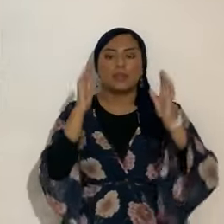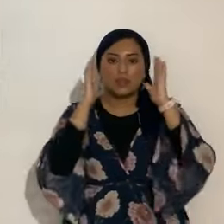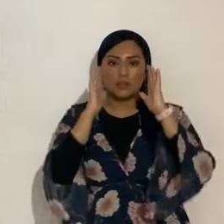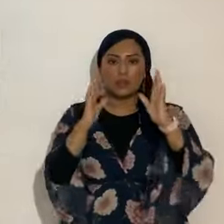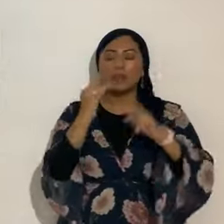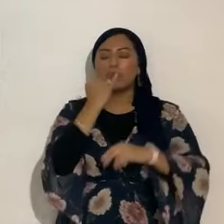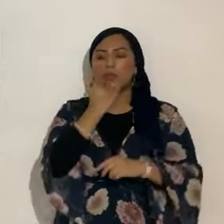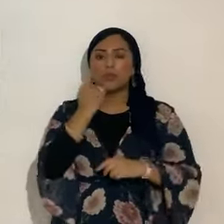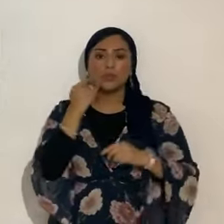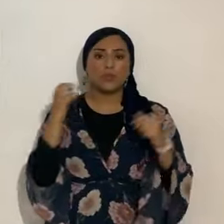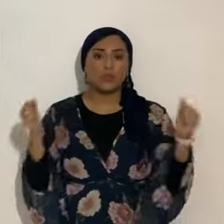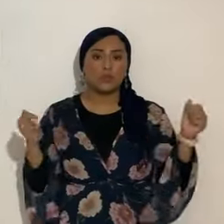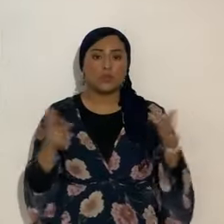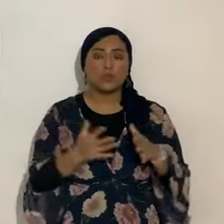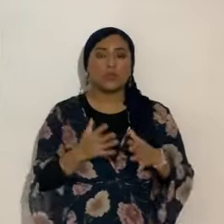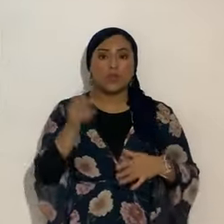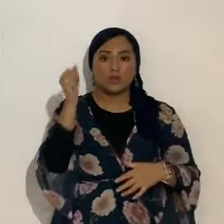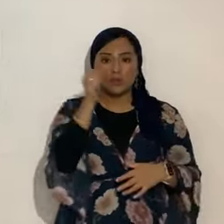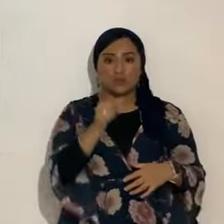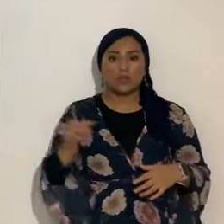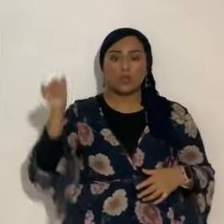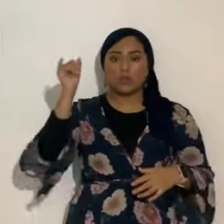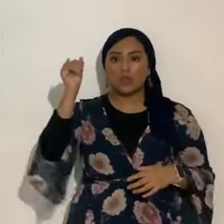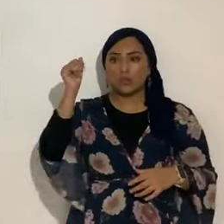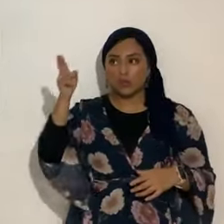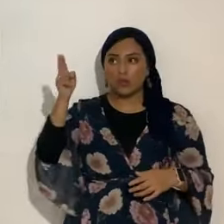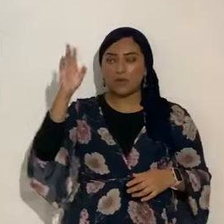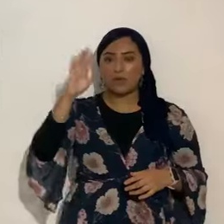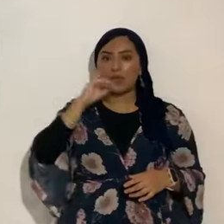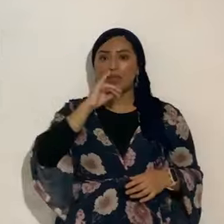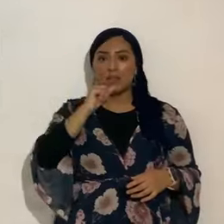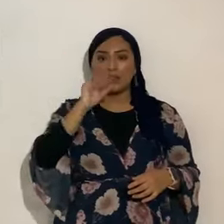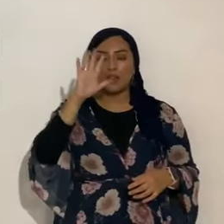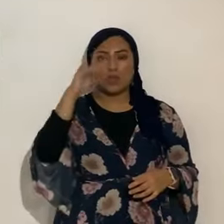Israel, Adonai Yahweh, uno es.